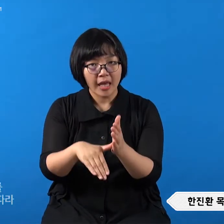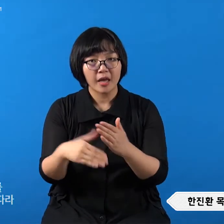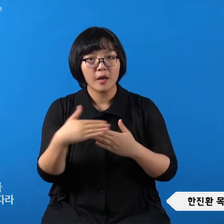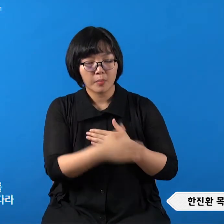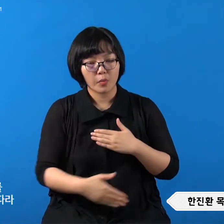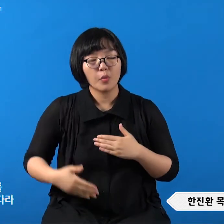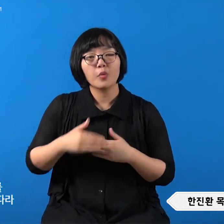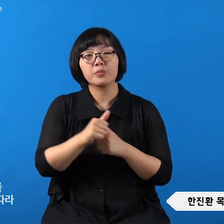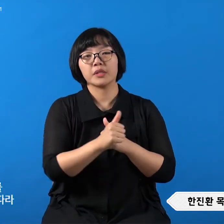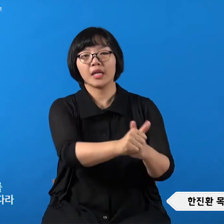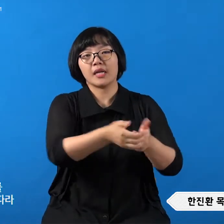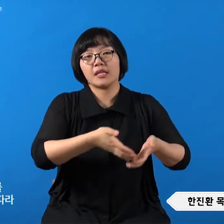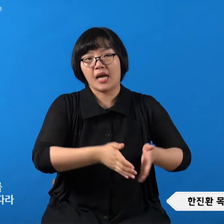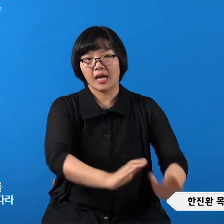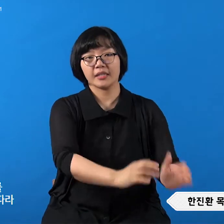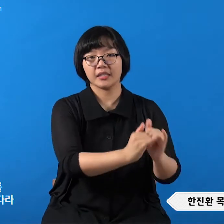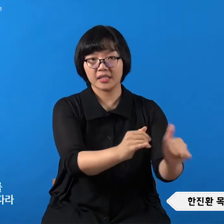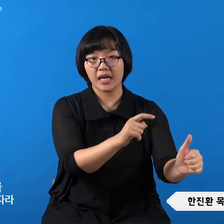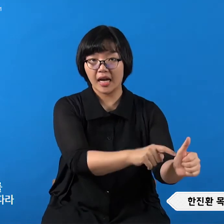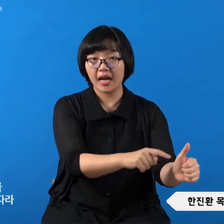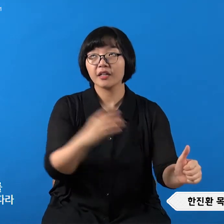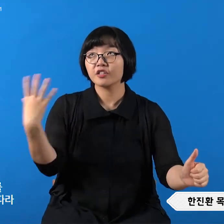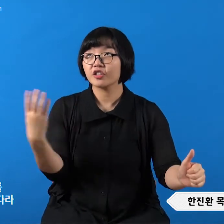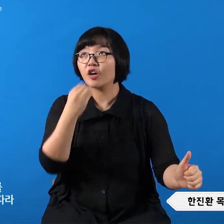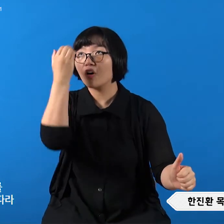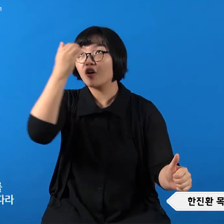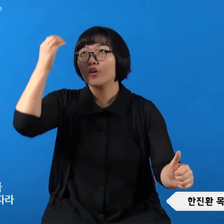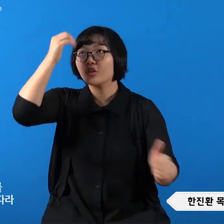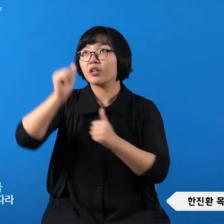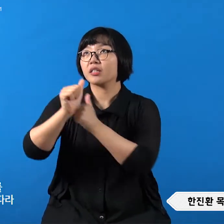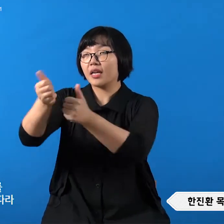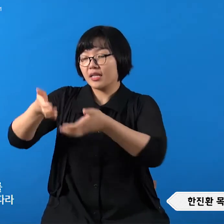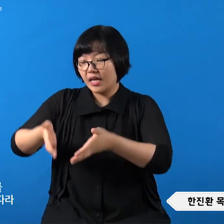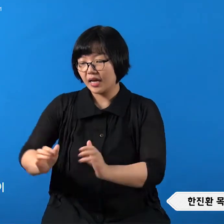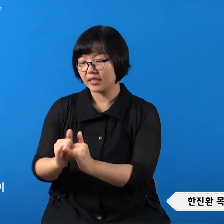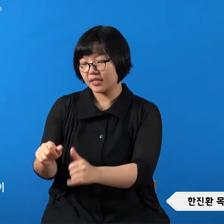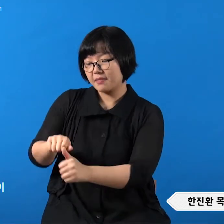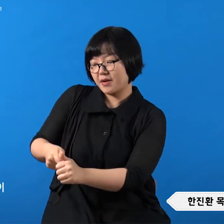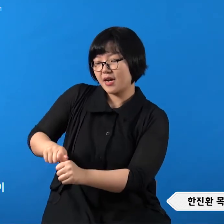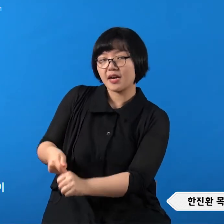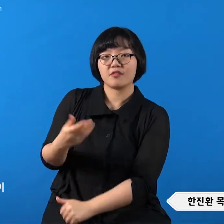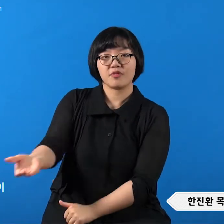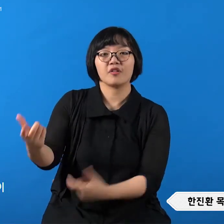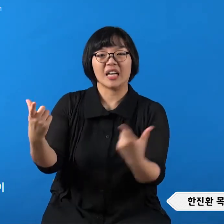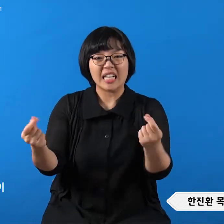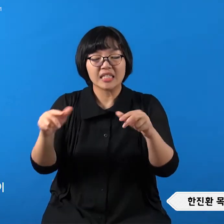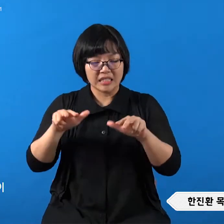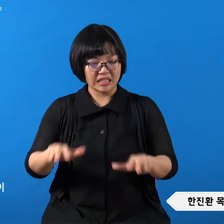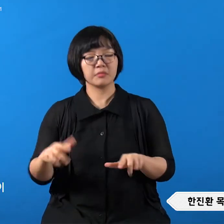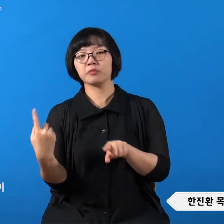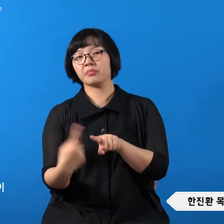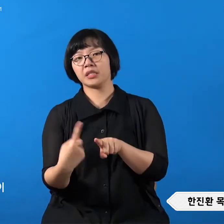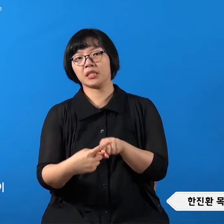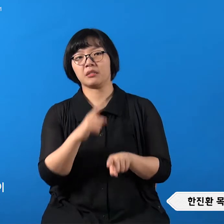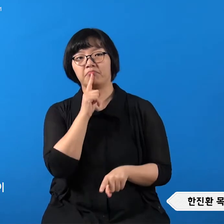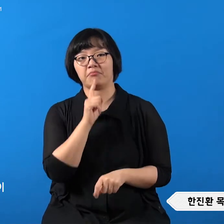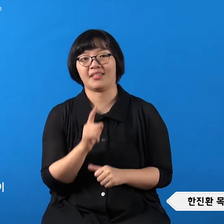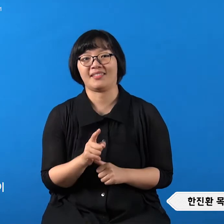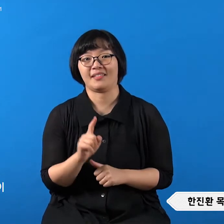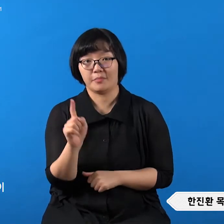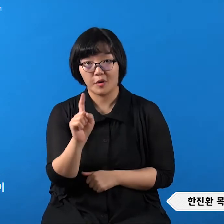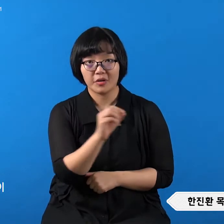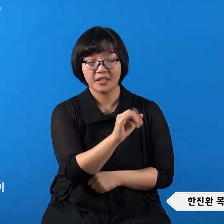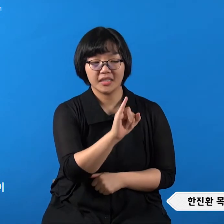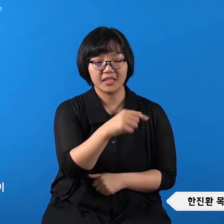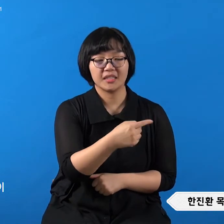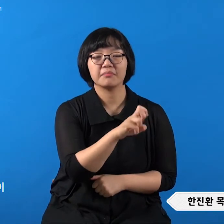육체를 따라 난 자가 성령을 따라 난 자를 박해한 것 같이 이제도 그러하도다. 이스마엘이